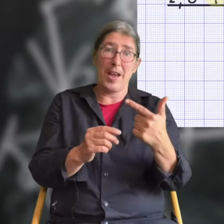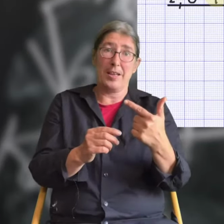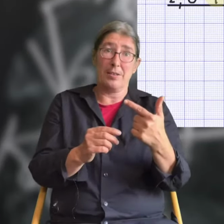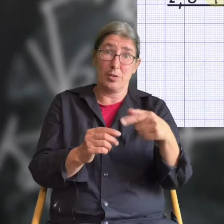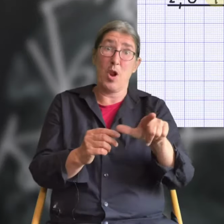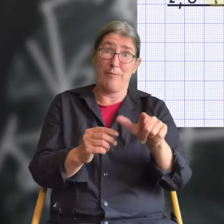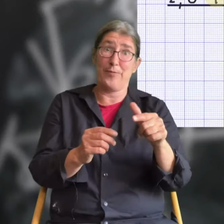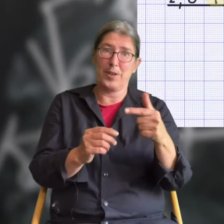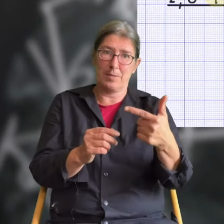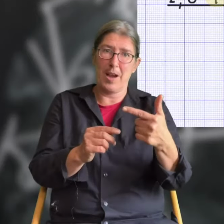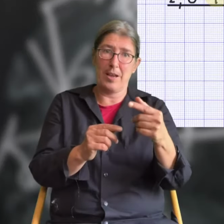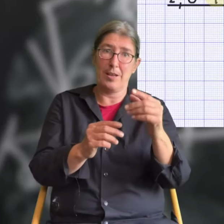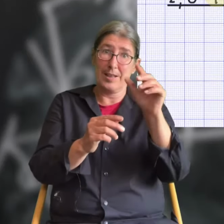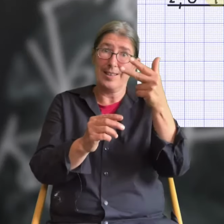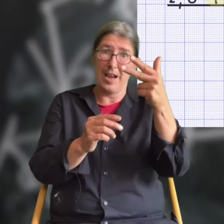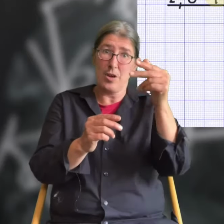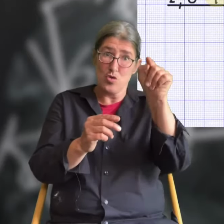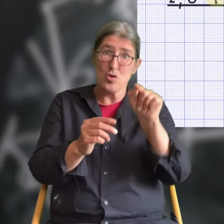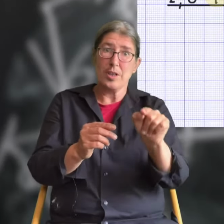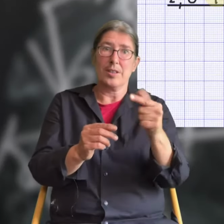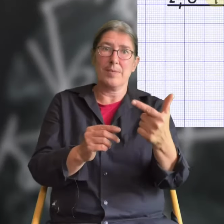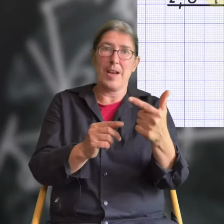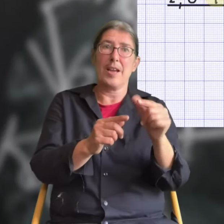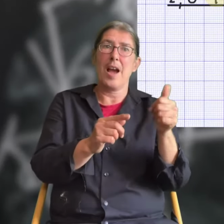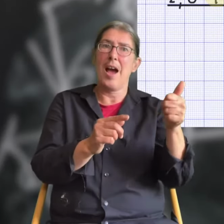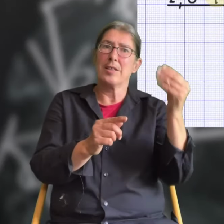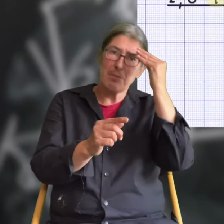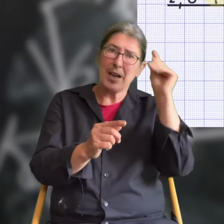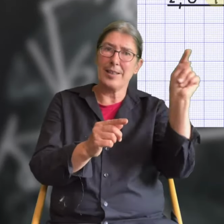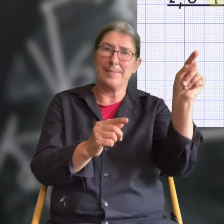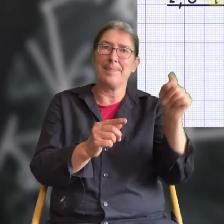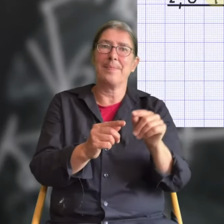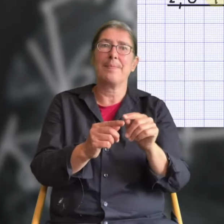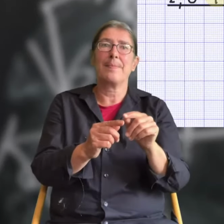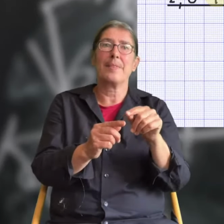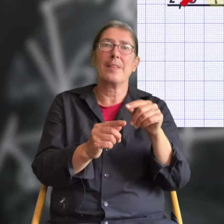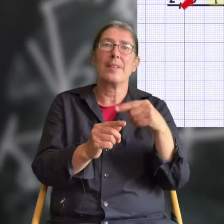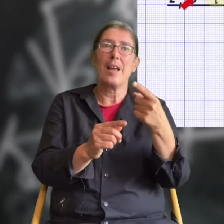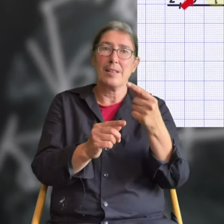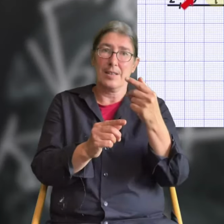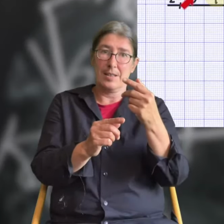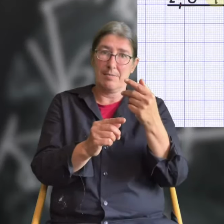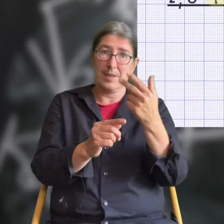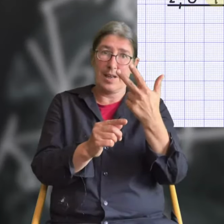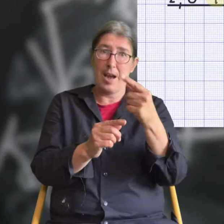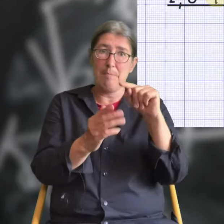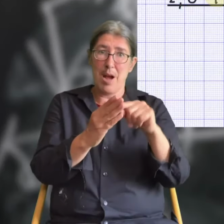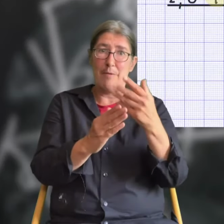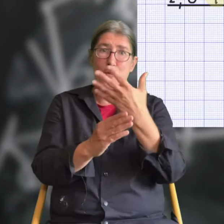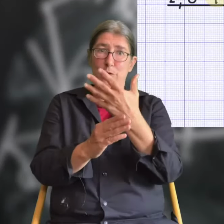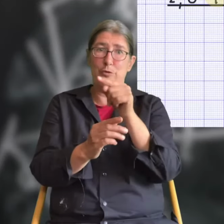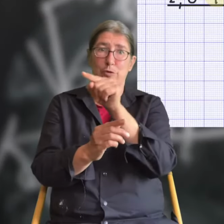hin unter die 3 und 1 gemerkt. Dann rechnen wir 3 mal